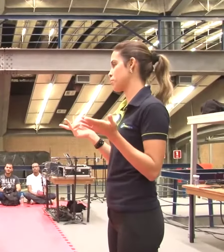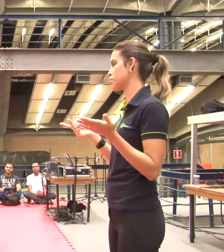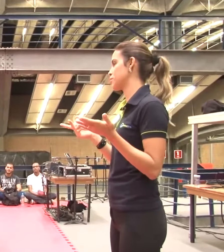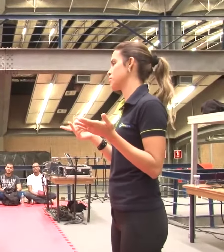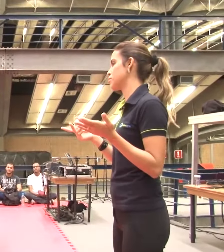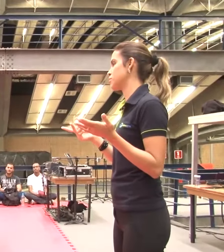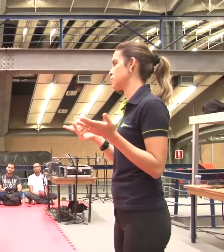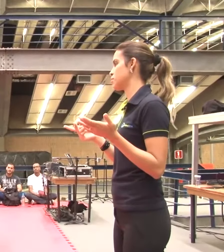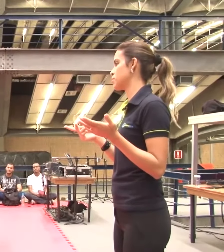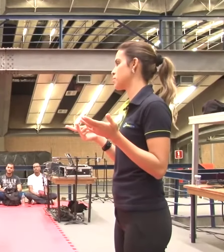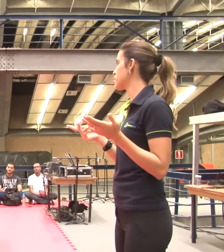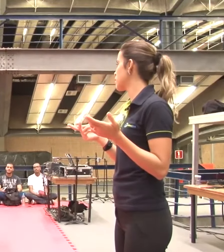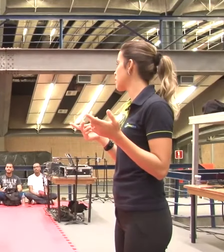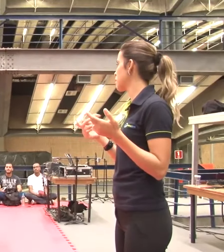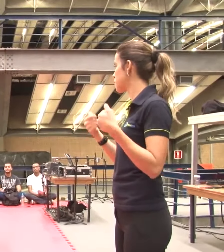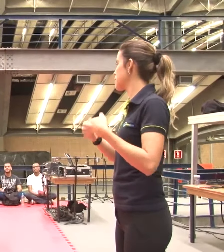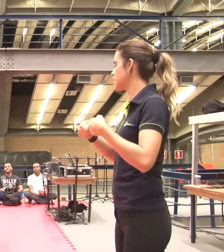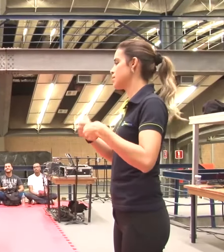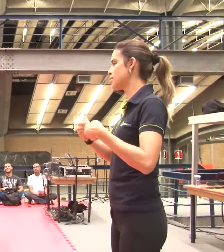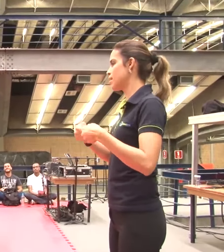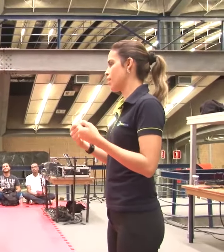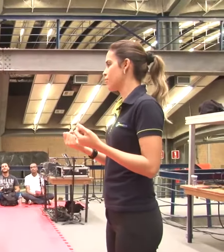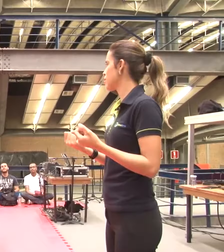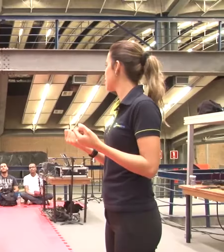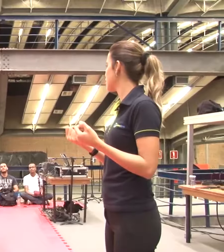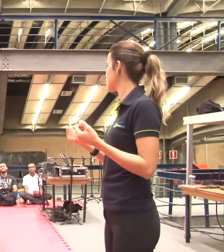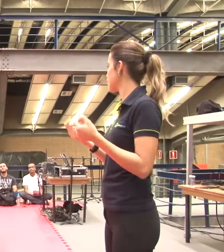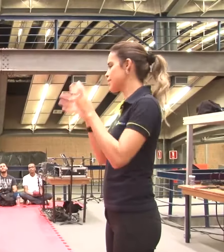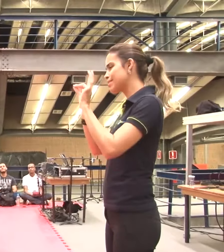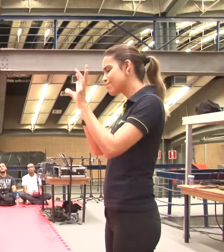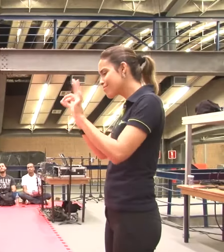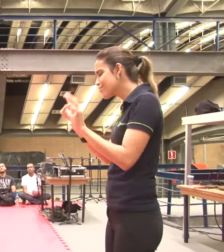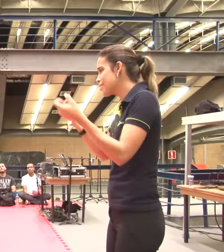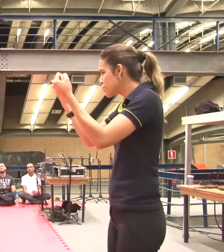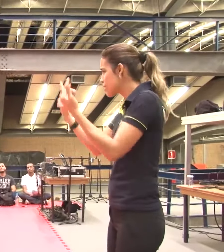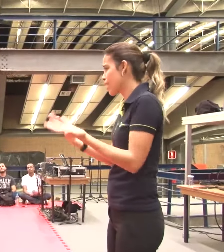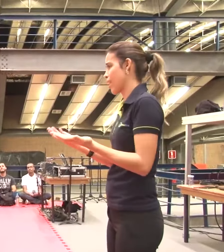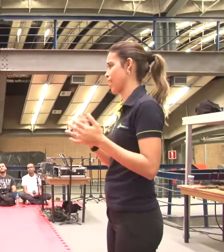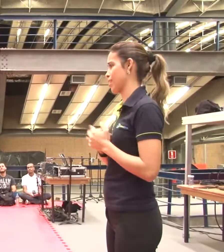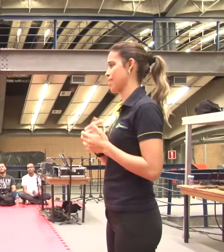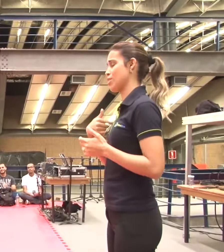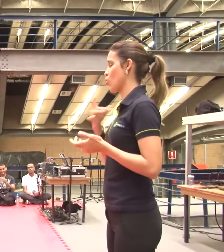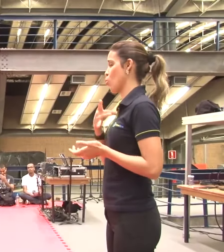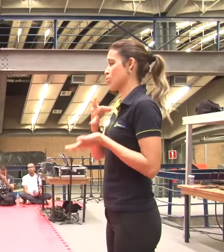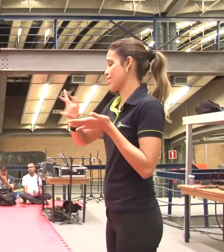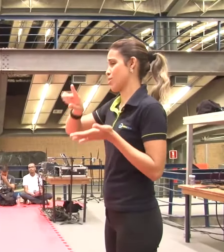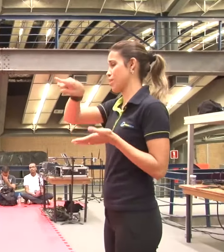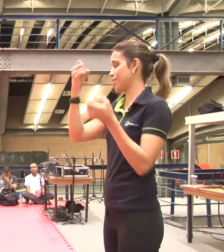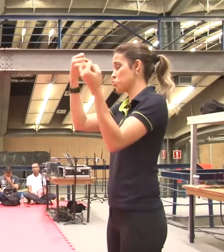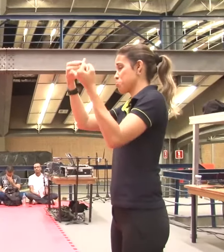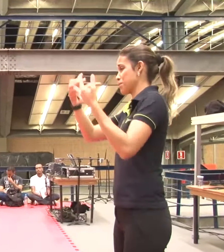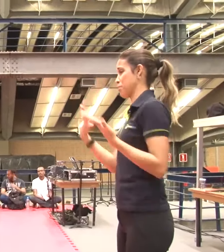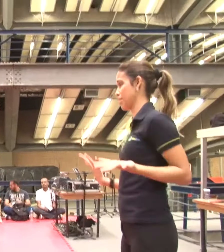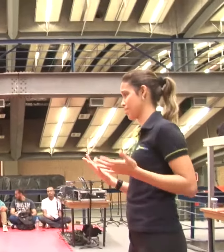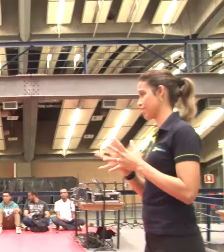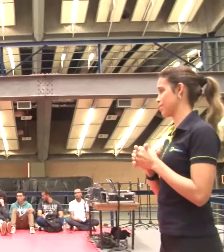Bentinho, aquele Bentinho bem que mereceu, né? Ou seja, de nojento. Que ódio, garrei um ódio nele, né? É